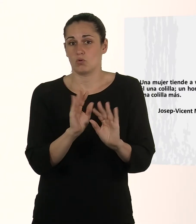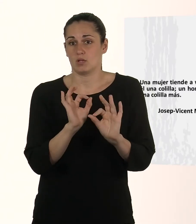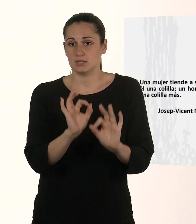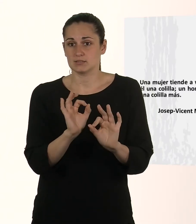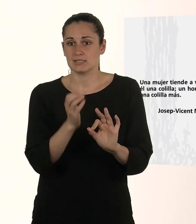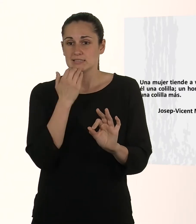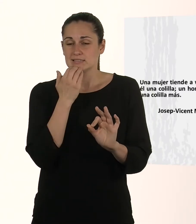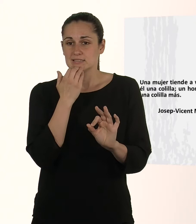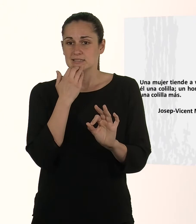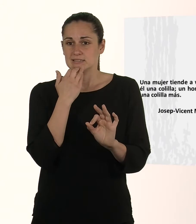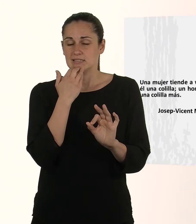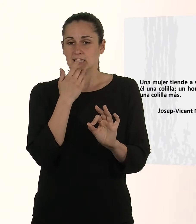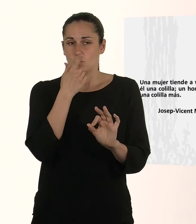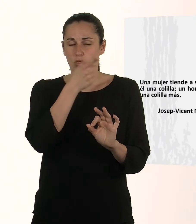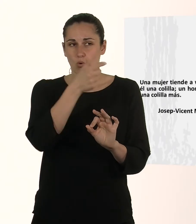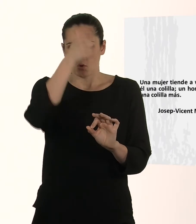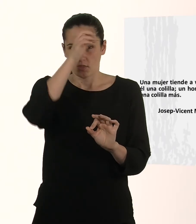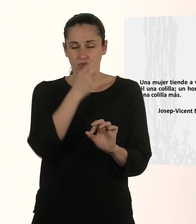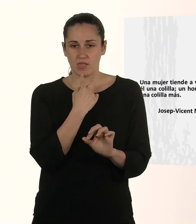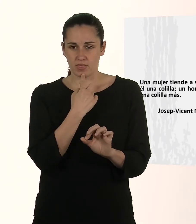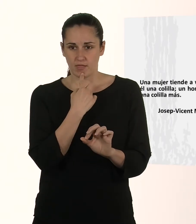está hablando